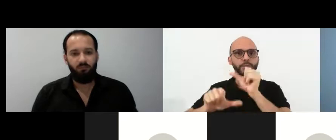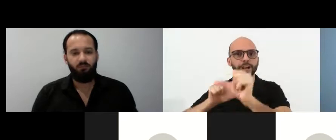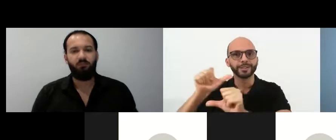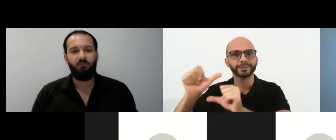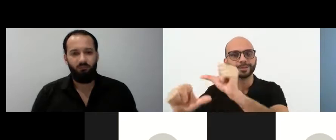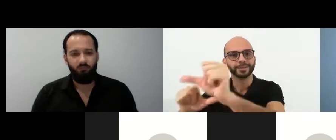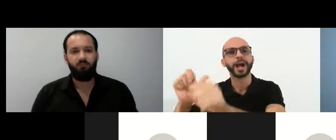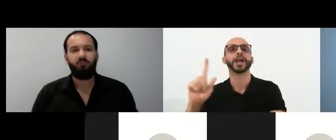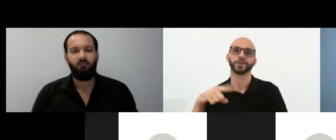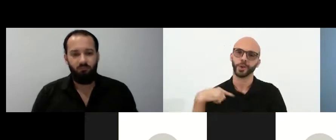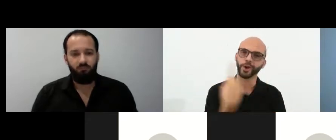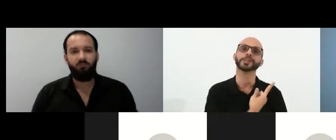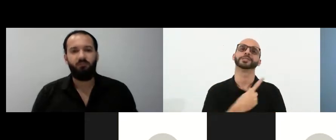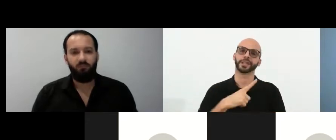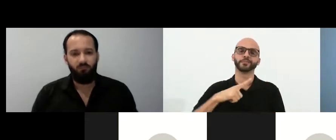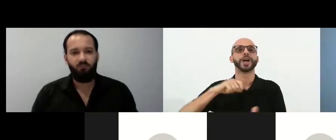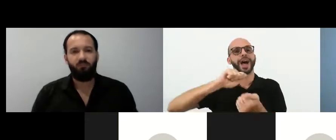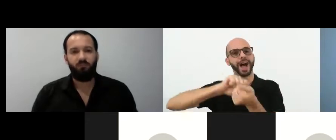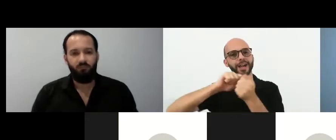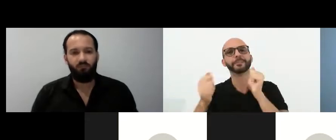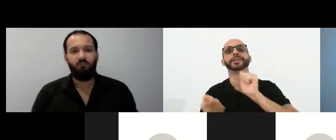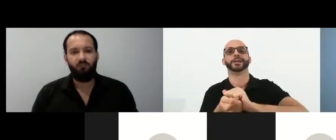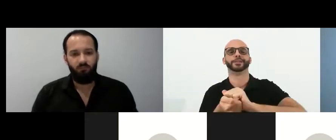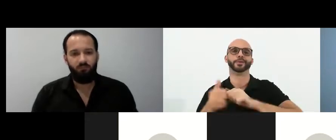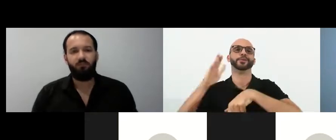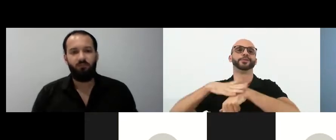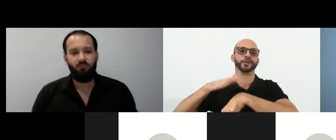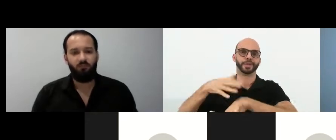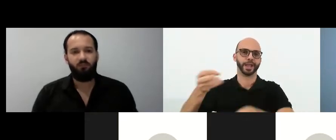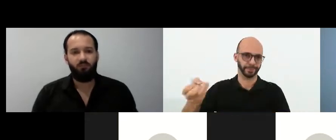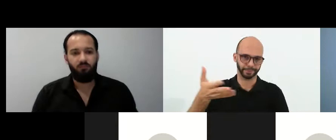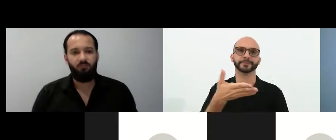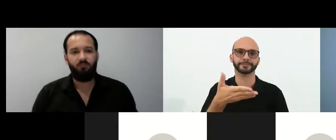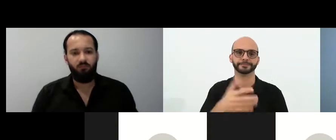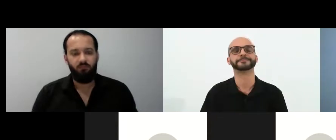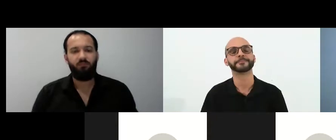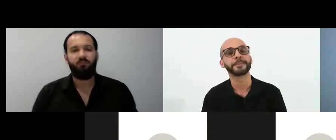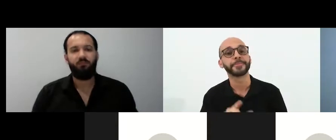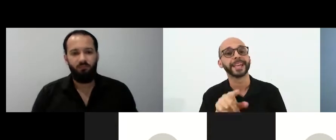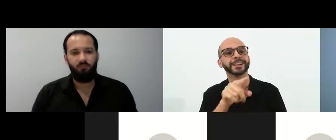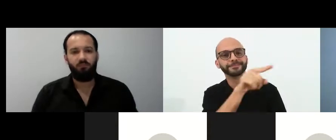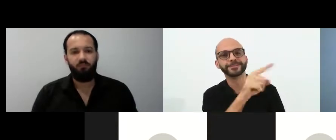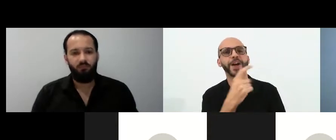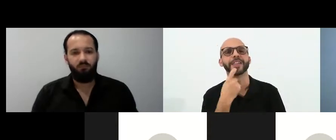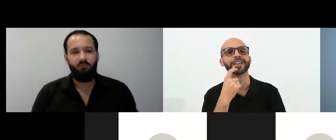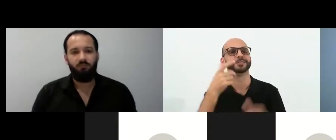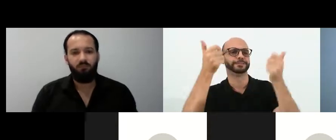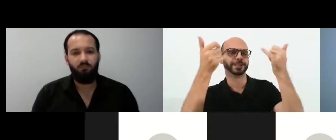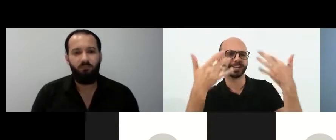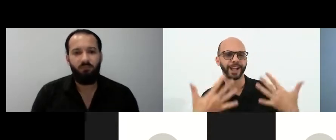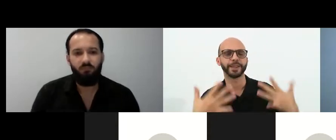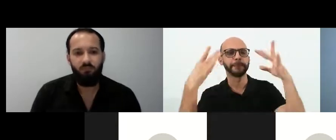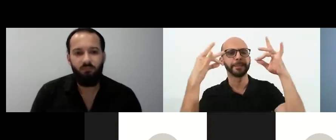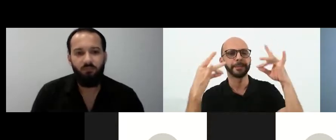essas adaptações na forma que está mudando hoje em dia? Então, nós precisamos, esse é o momento de nos